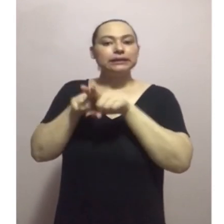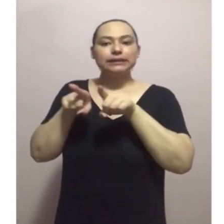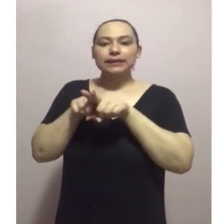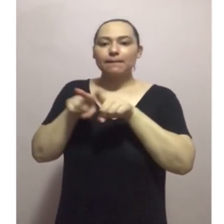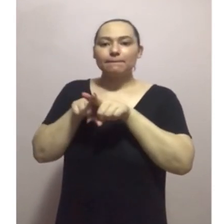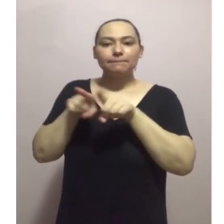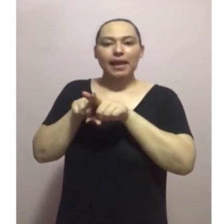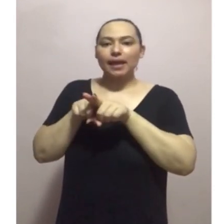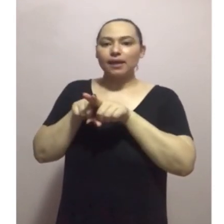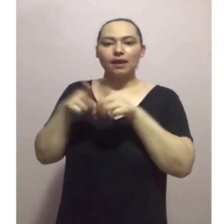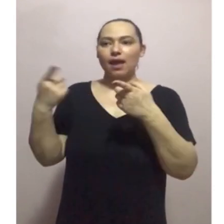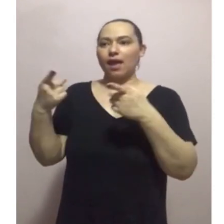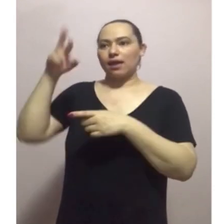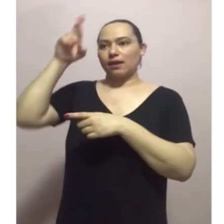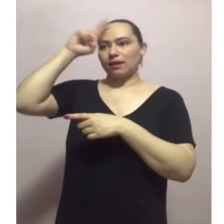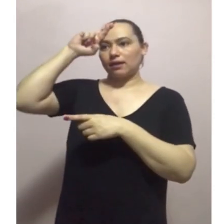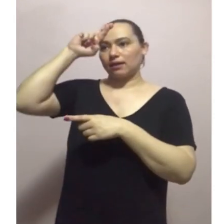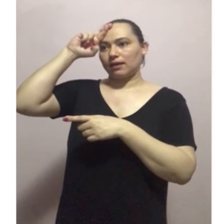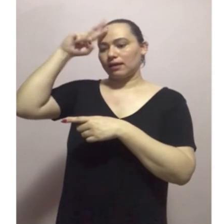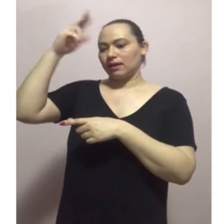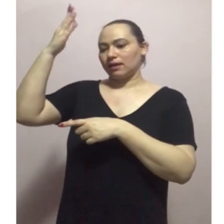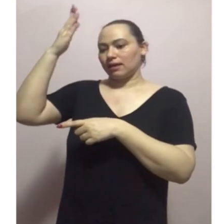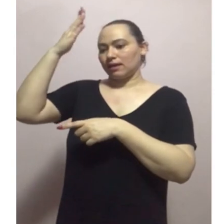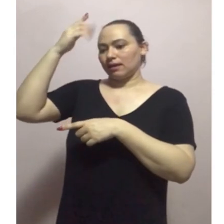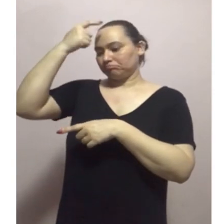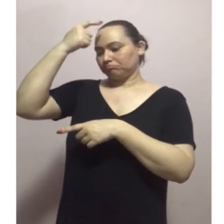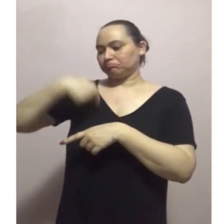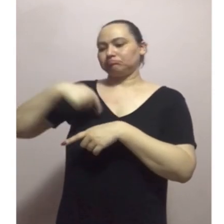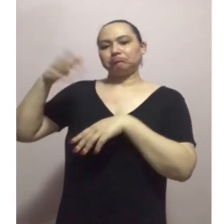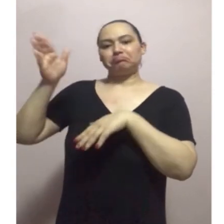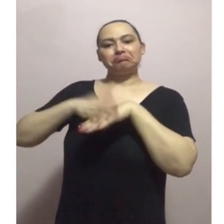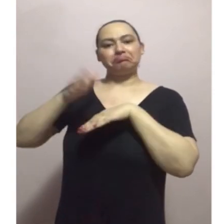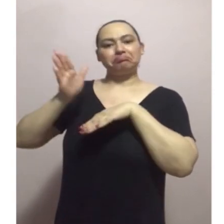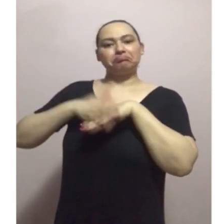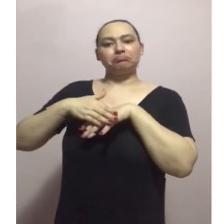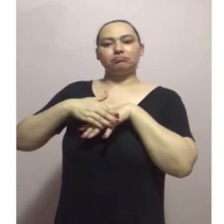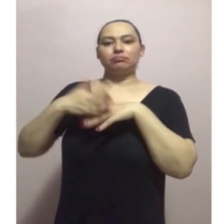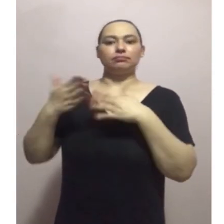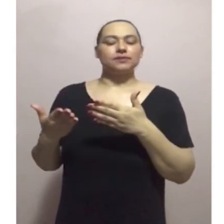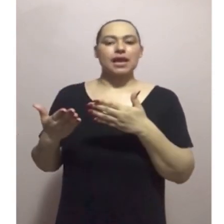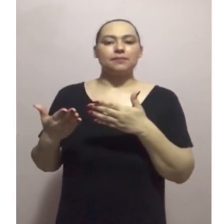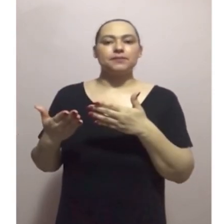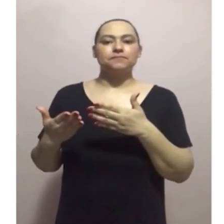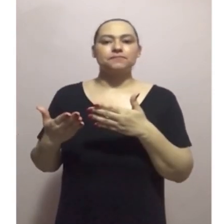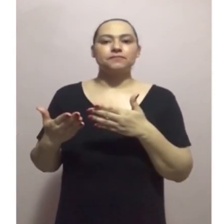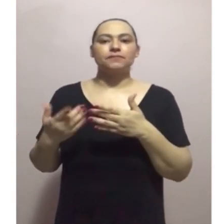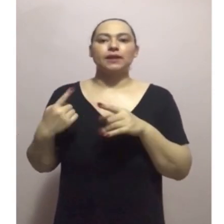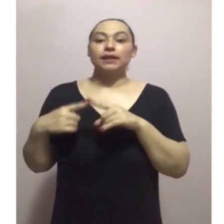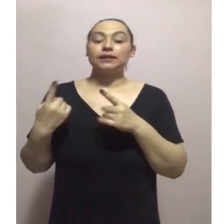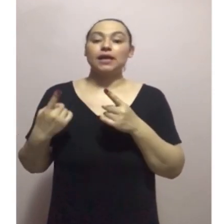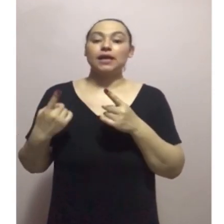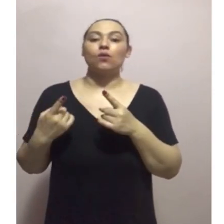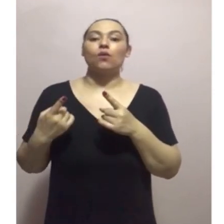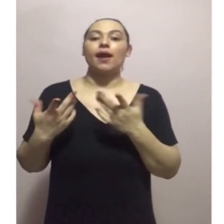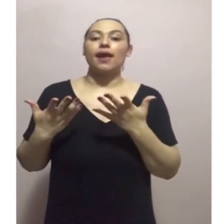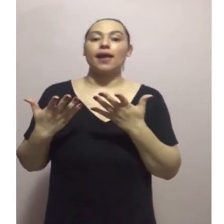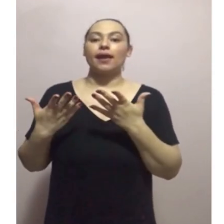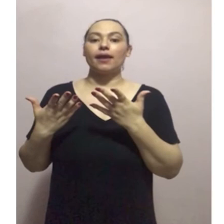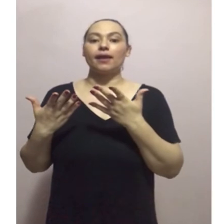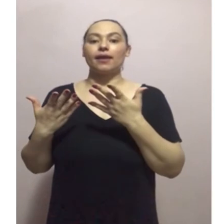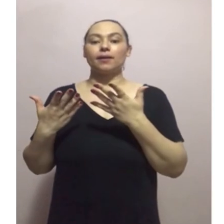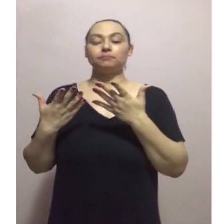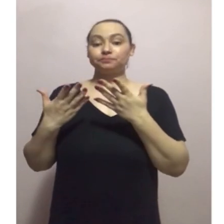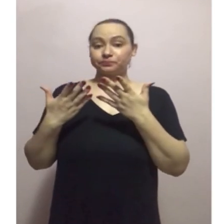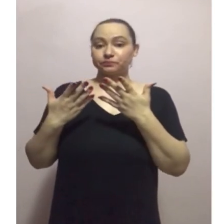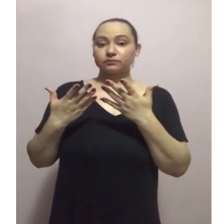que atuar como diretor de si mesmo também, né? A gente tem aí a Regina Souza, que participou, lançou recentemente o episódio